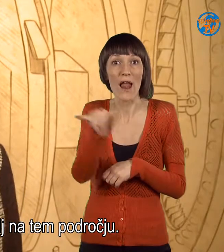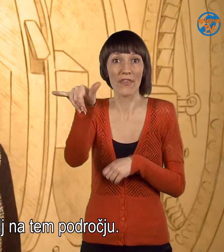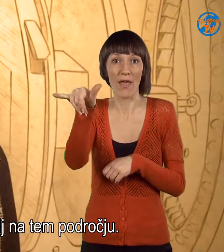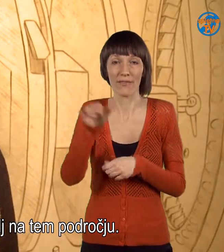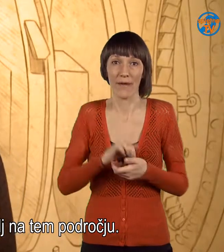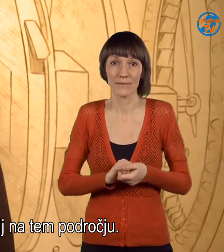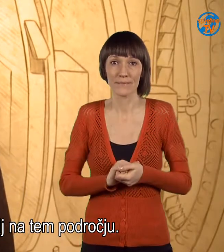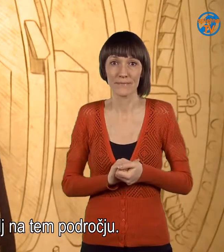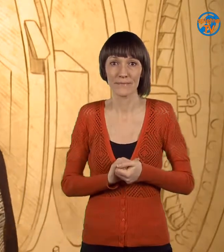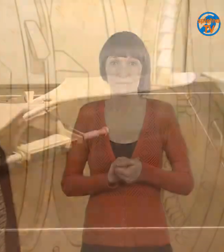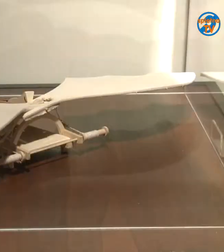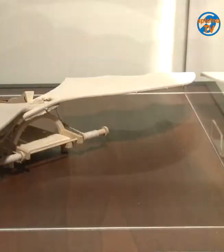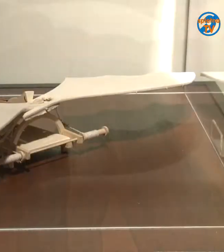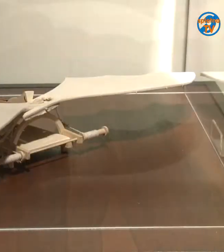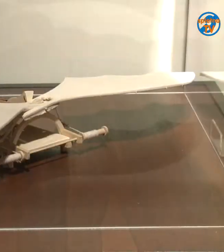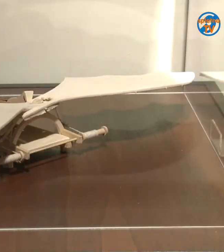področju.